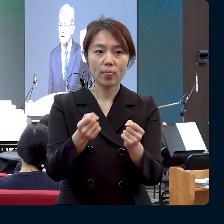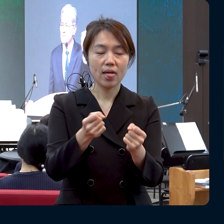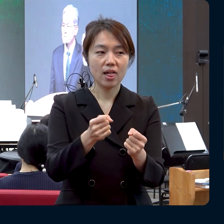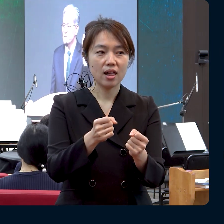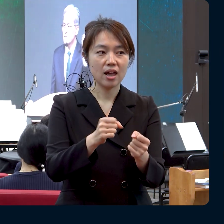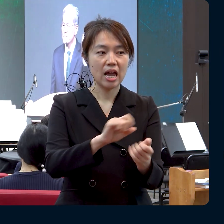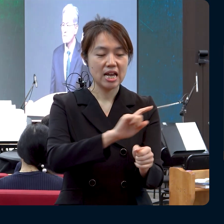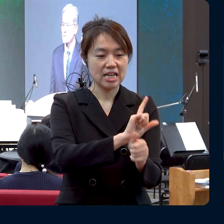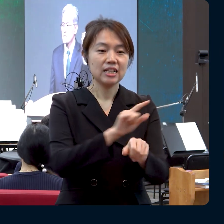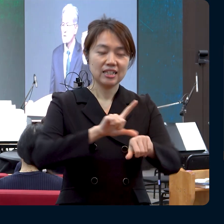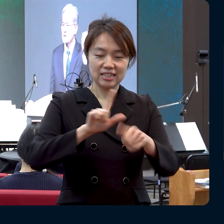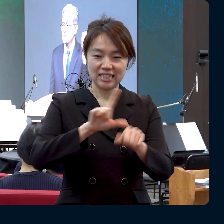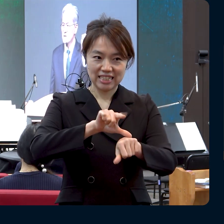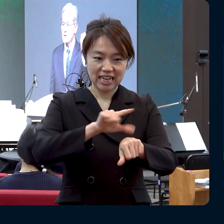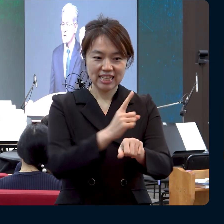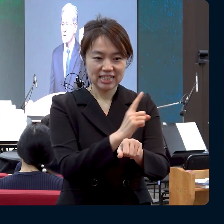상황이다.